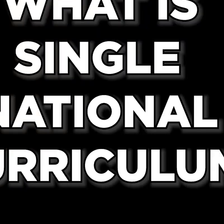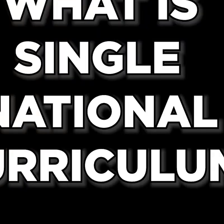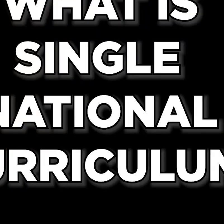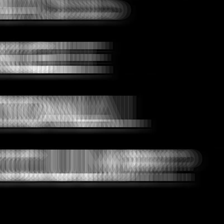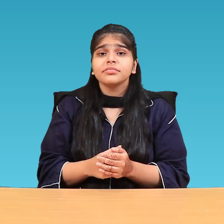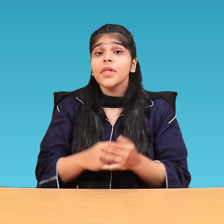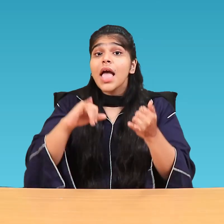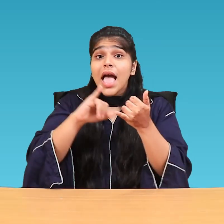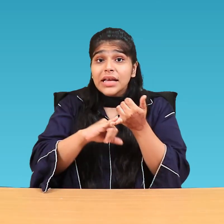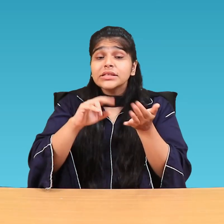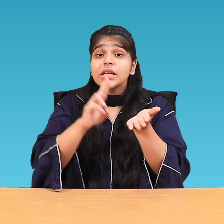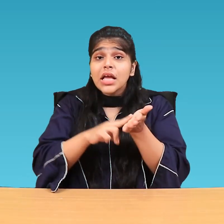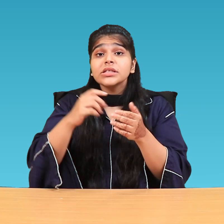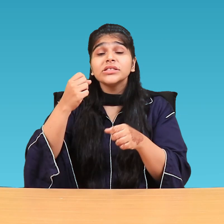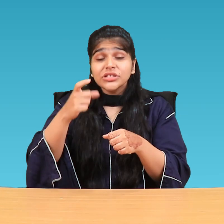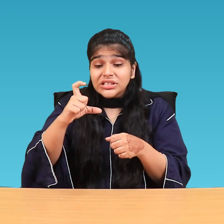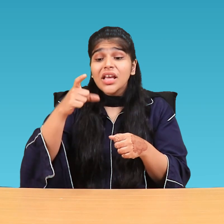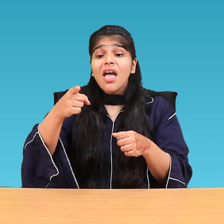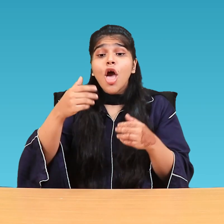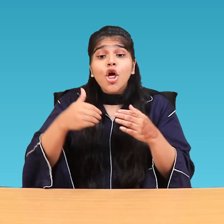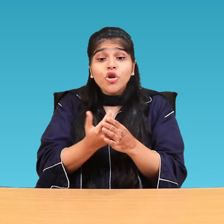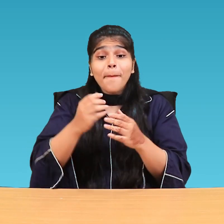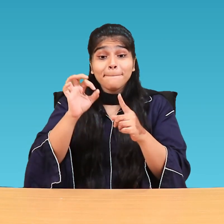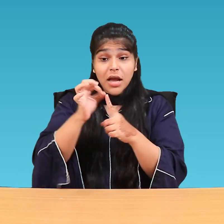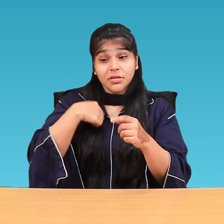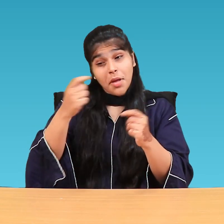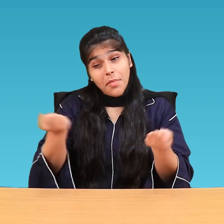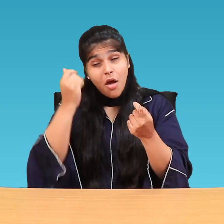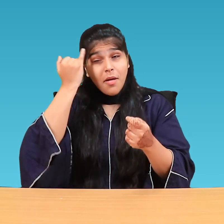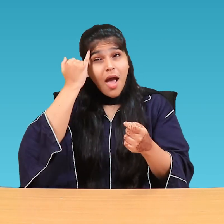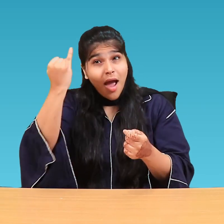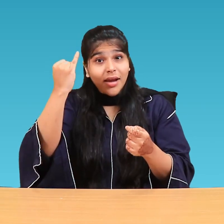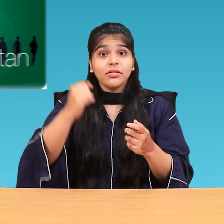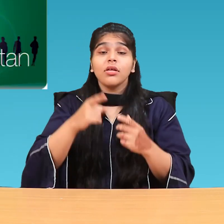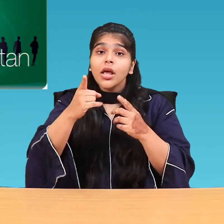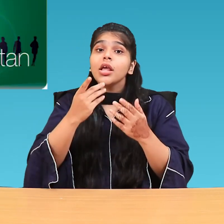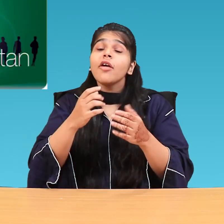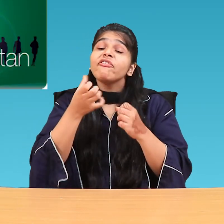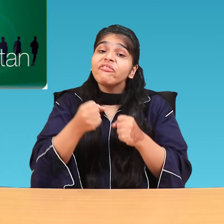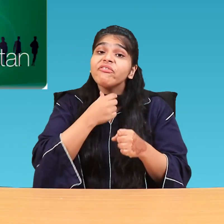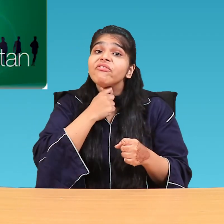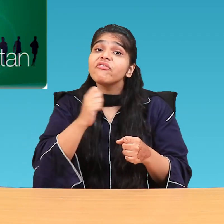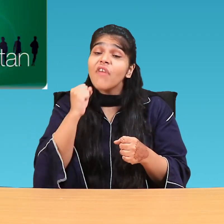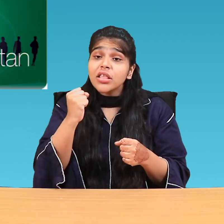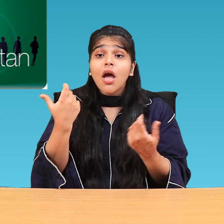एक नया पाकिस्तान का जिस तरीके से उन्होंने वादा किया था, इसी तरीके से एजुकेशन के लिए एक वादा था, जहाँ पे